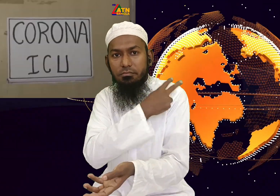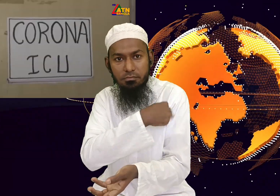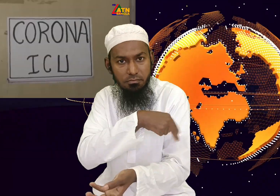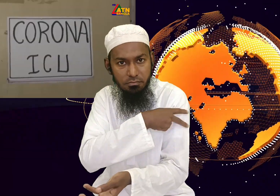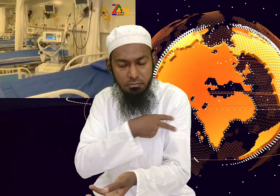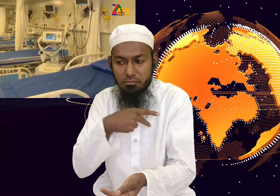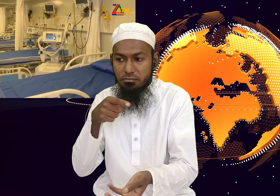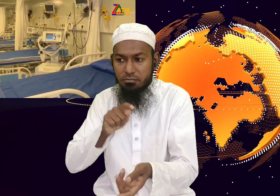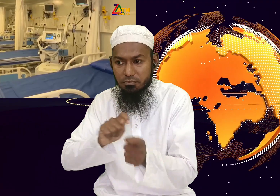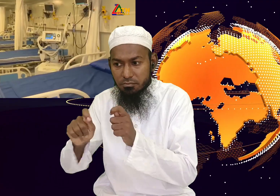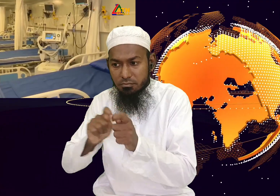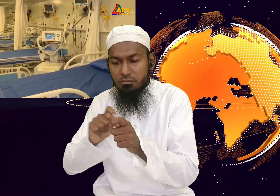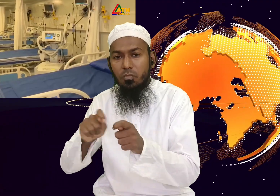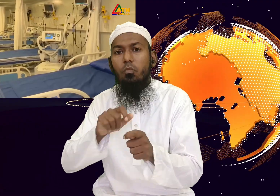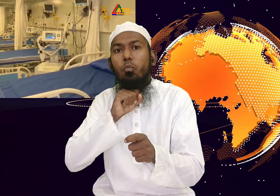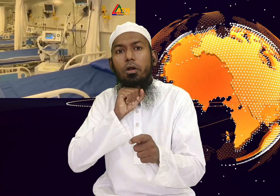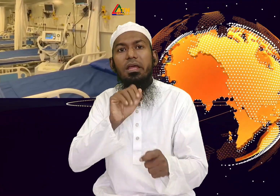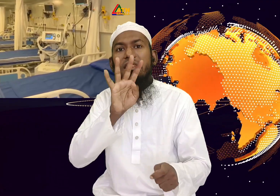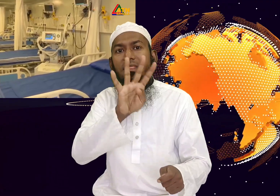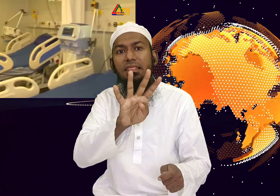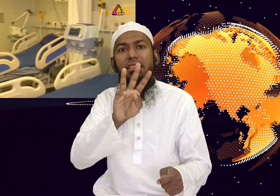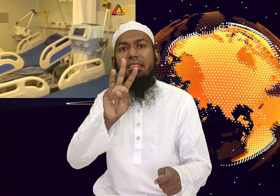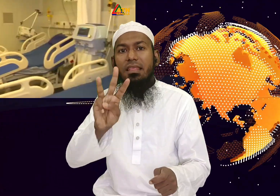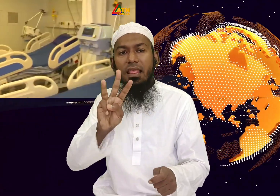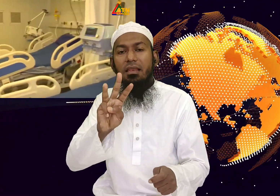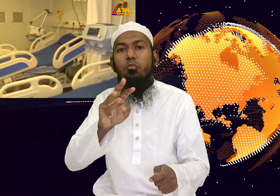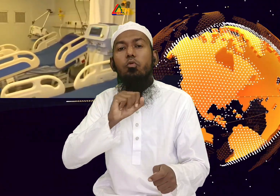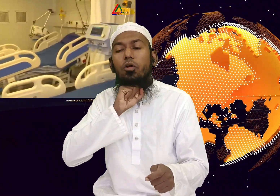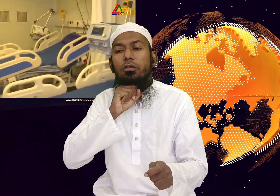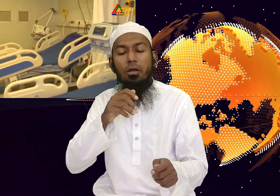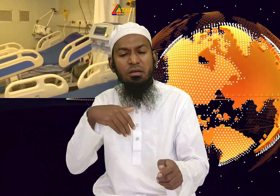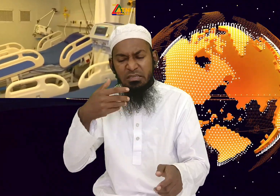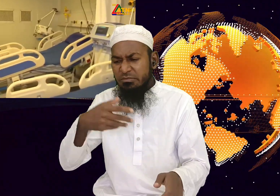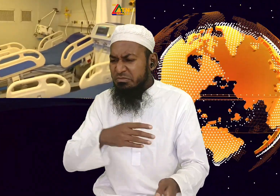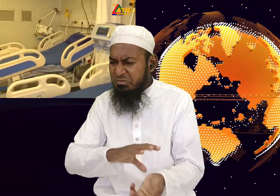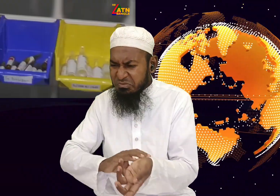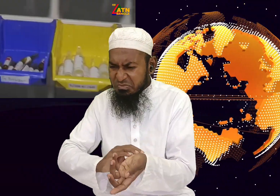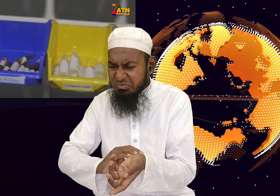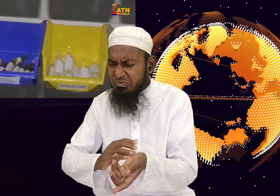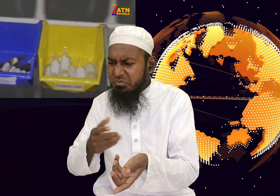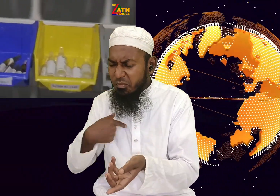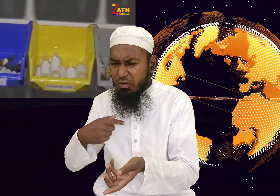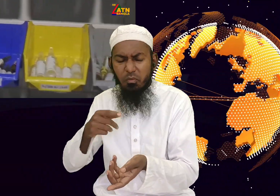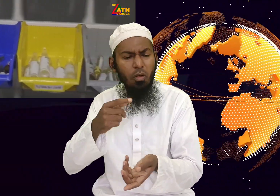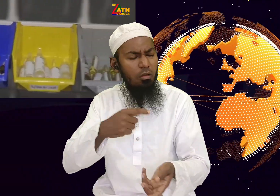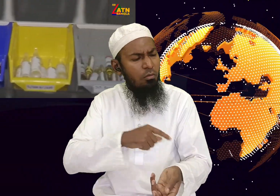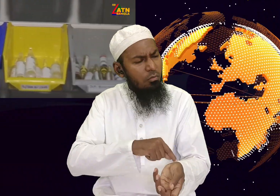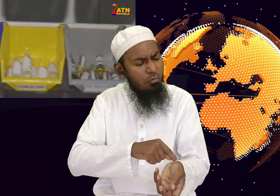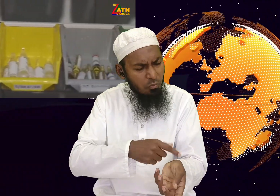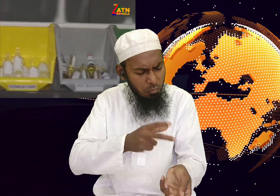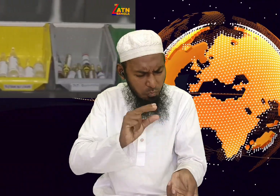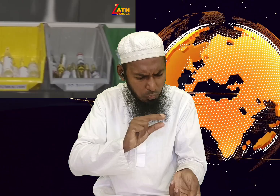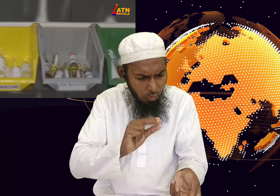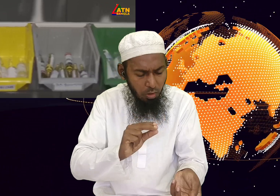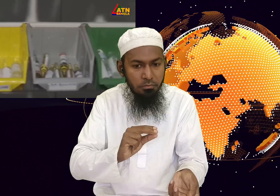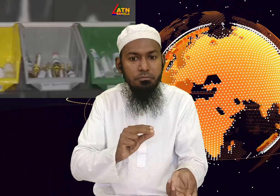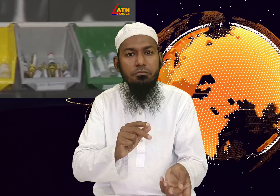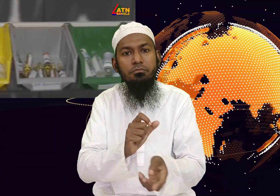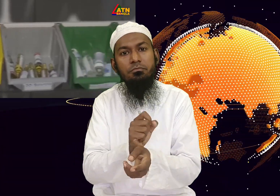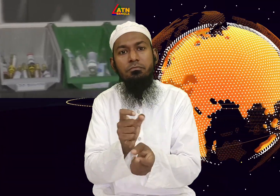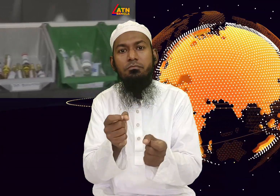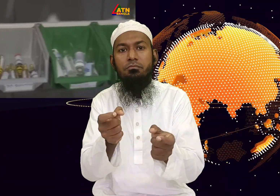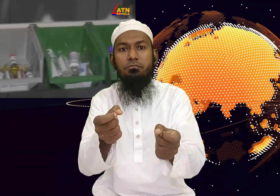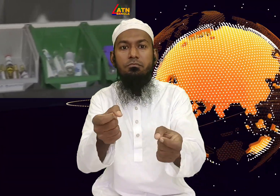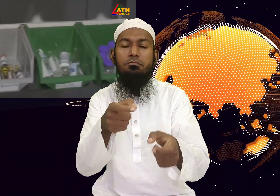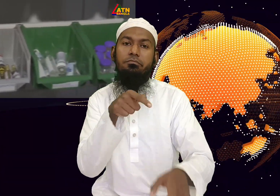আরেক ব্যক্তি শারীরিক জটিলতা নিয়ে হাসপাতালে ভর্তি হলে তার শরীরেও করোনা ধরা পড়ে। পরে হাসপাতালের আইসিইউতে